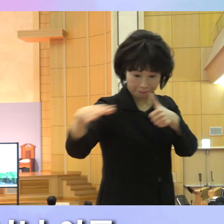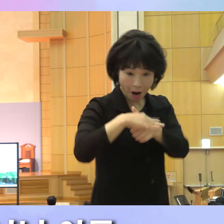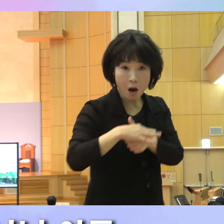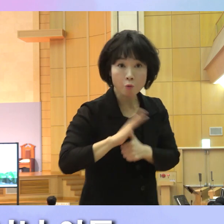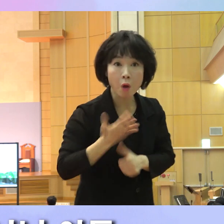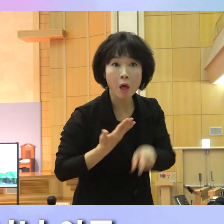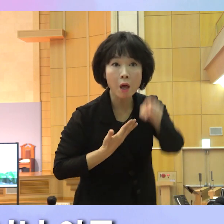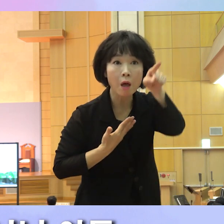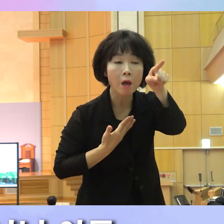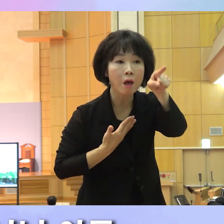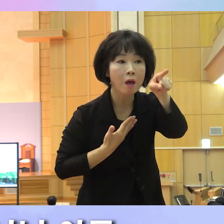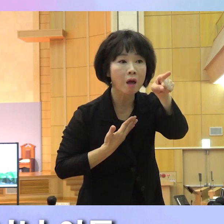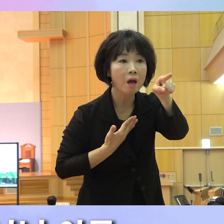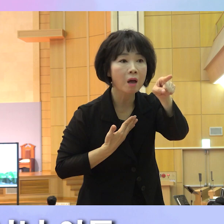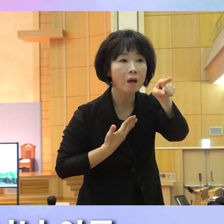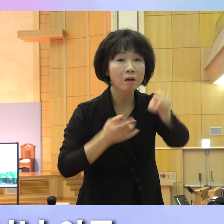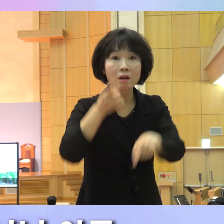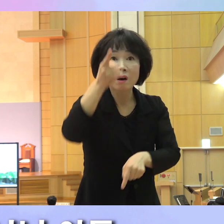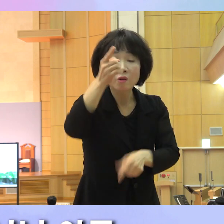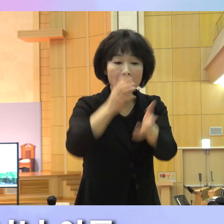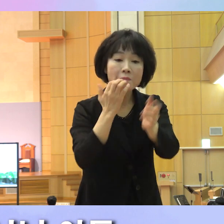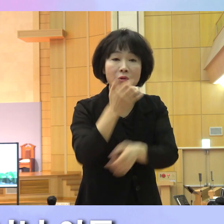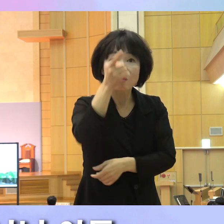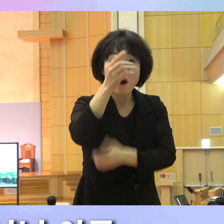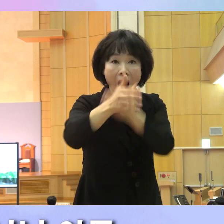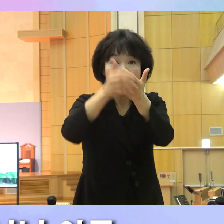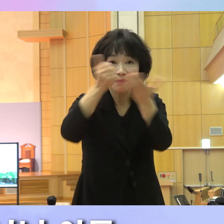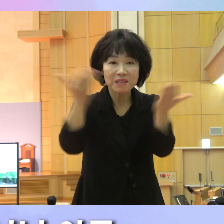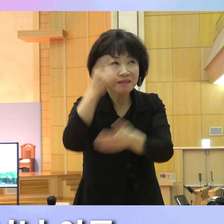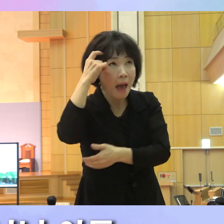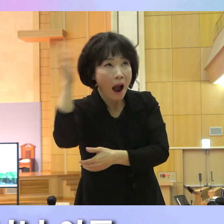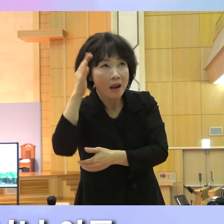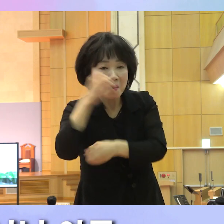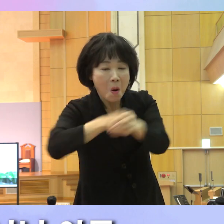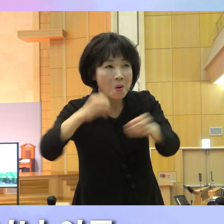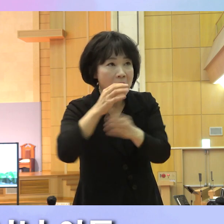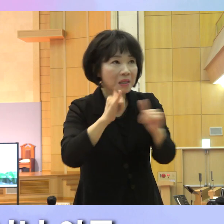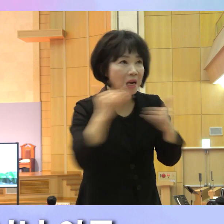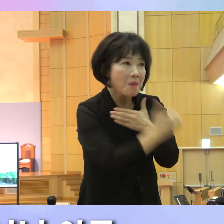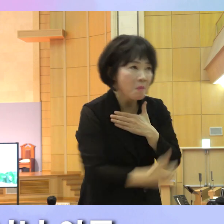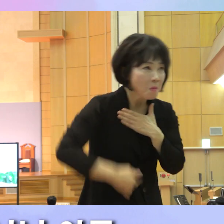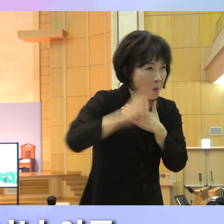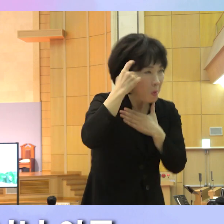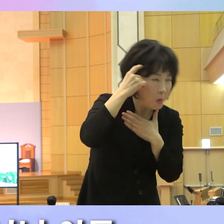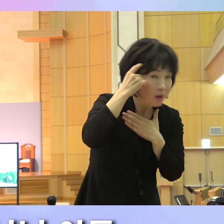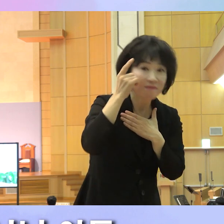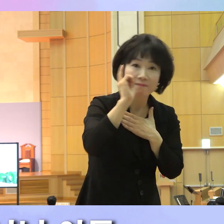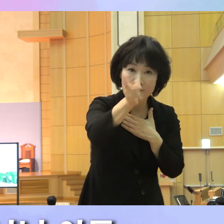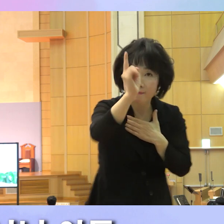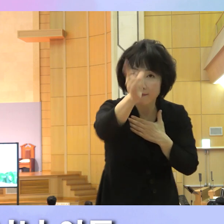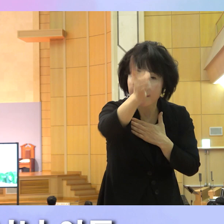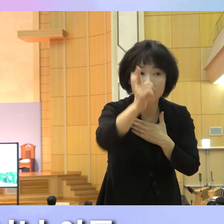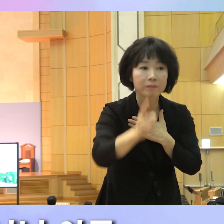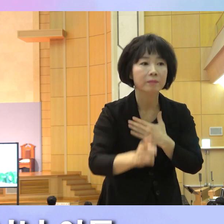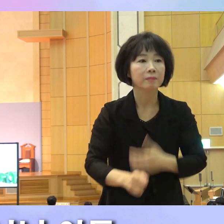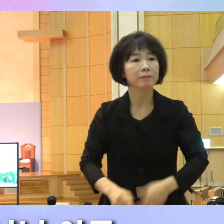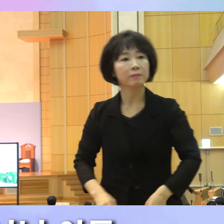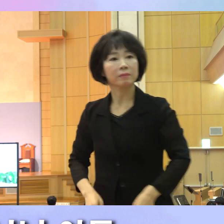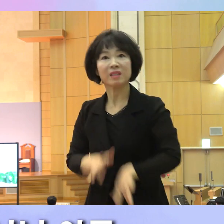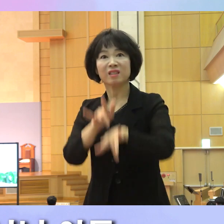자로다. 내가 하나님의 일을 생각지 아니하고 도리어 사람의 일을 생각한다 하시고. 보세요,